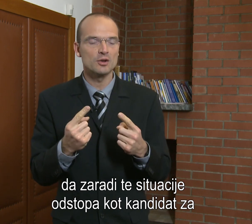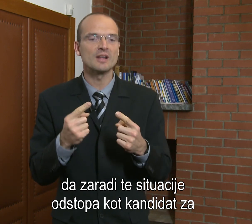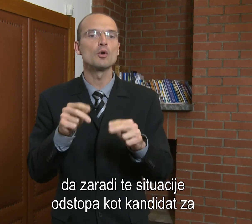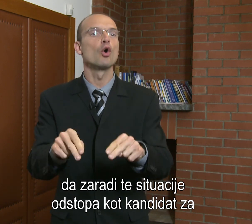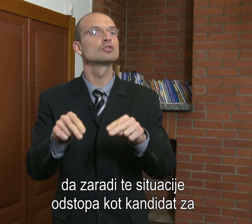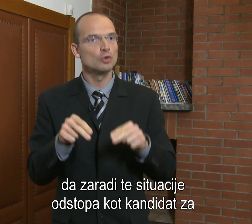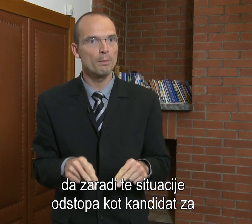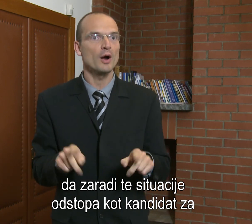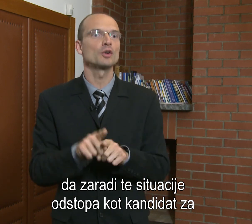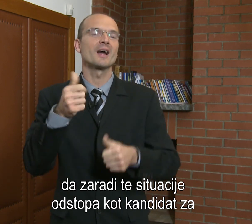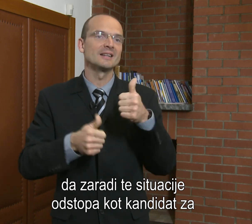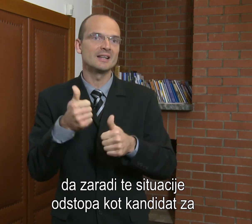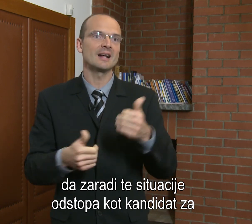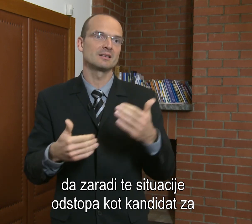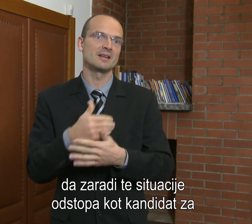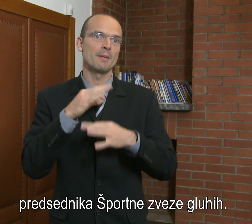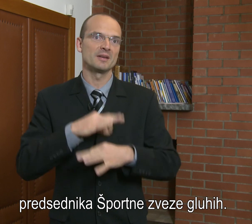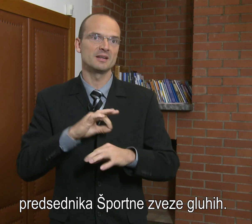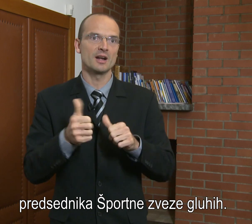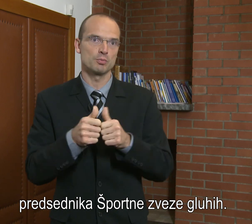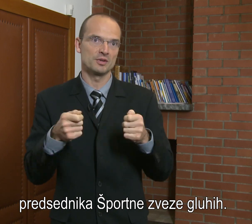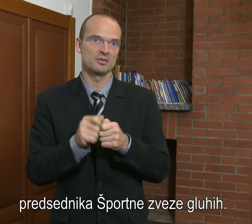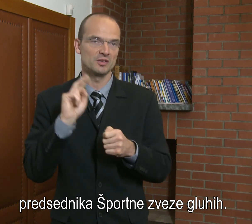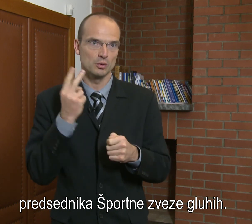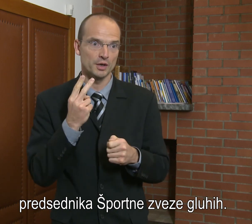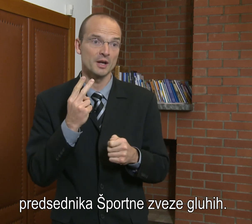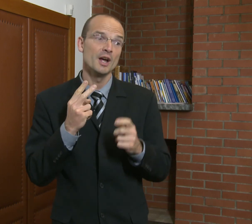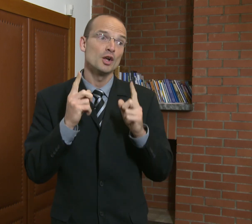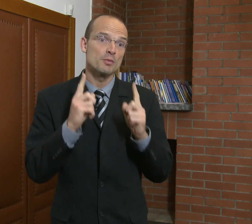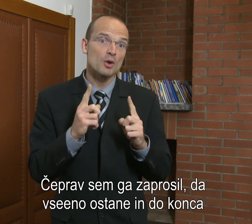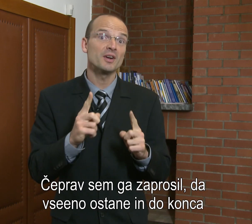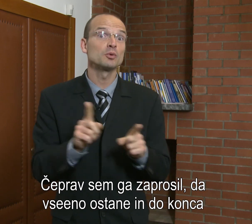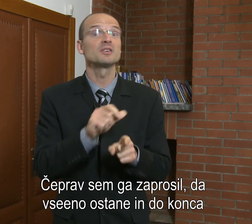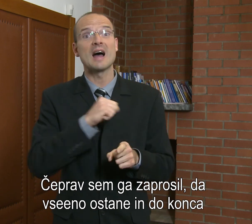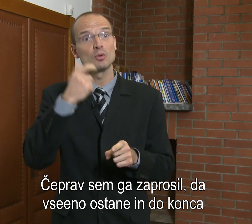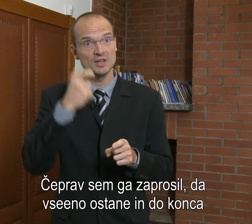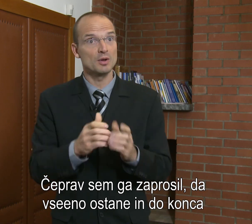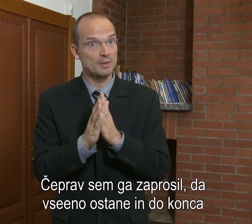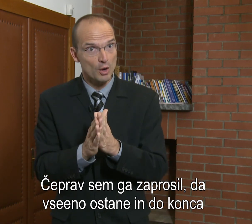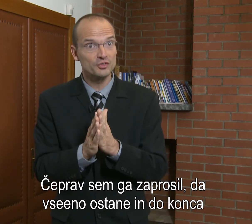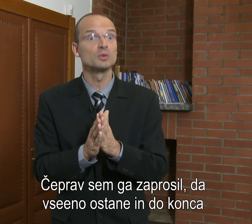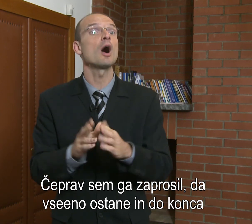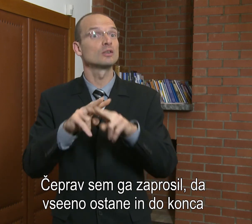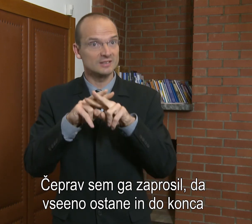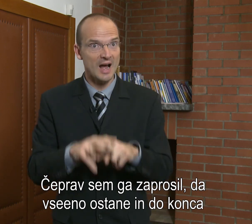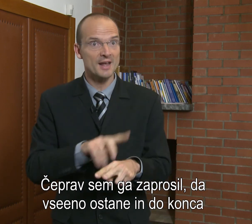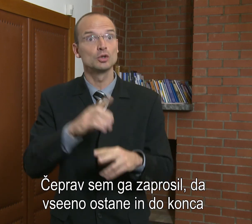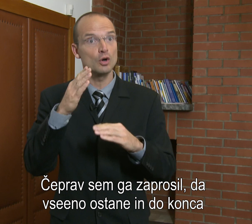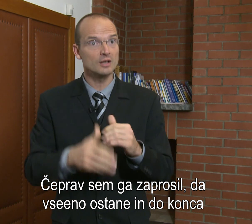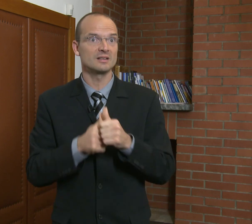enostavno odstopa kot kandidat za predsednika Športne zveze gluhih. Čeprav sem ga tudi sam osebno zaprosil, da ostane in do konca